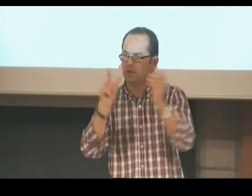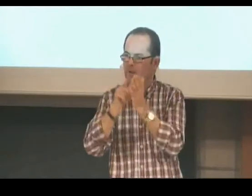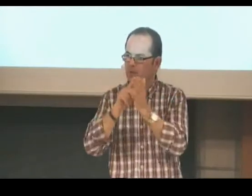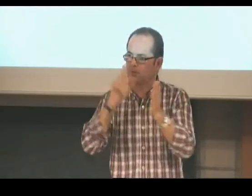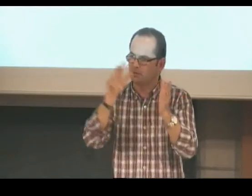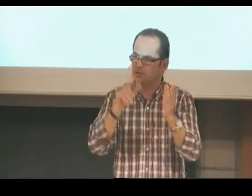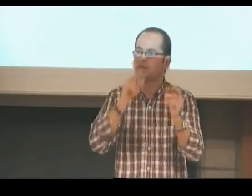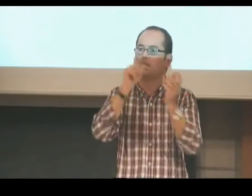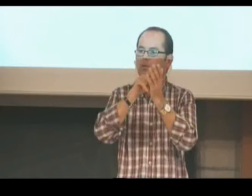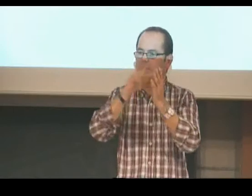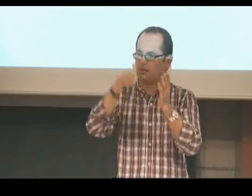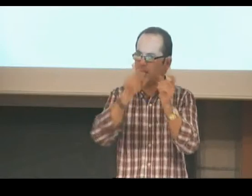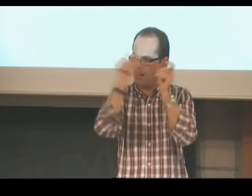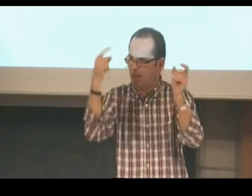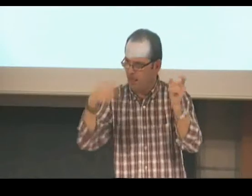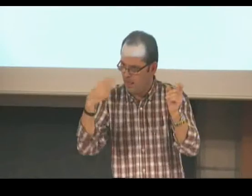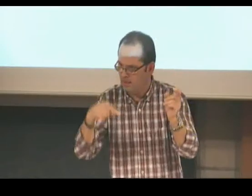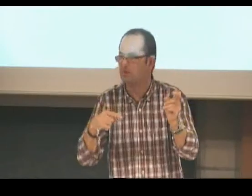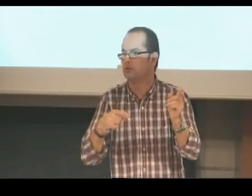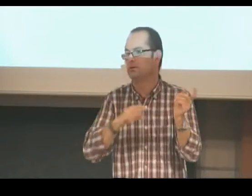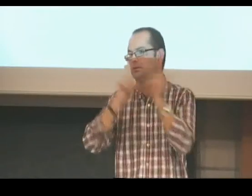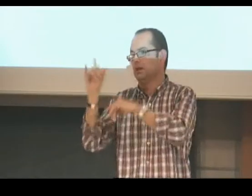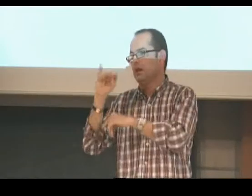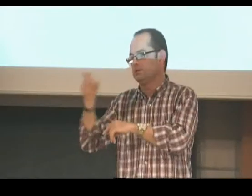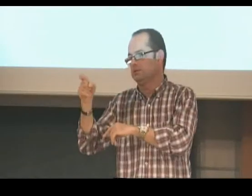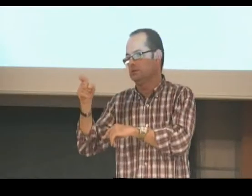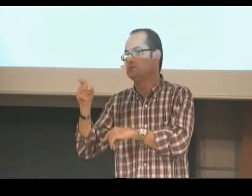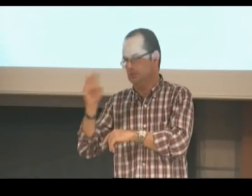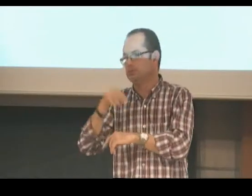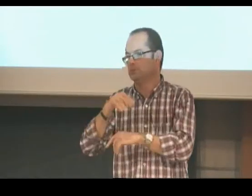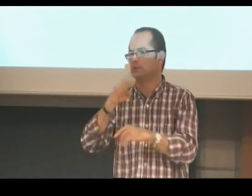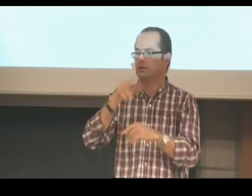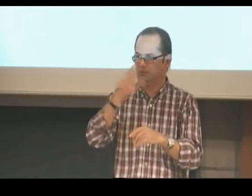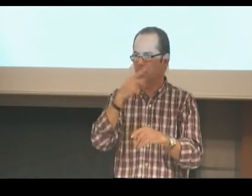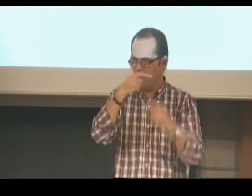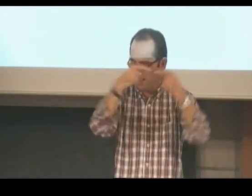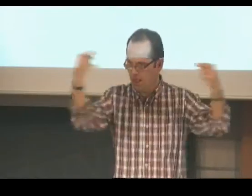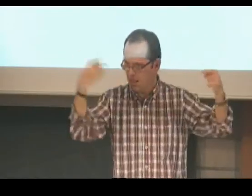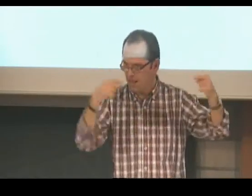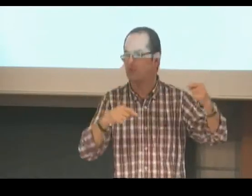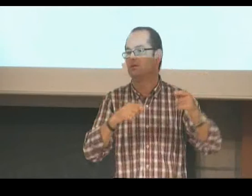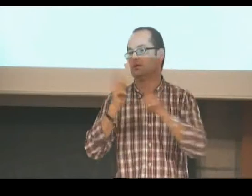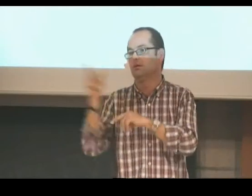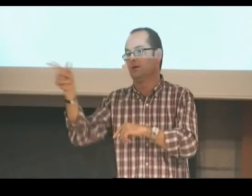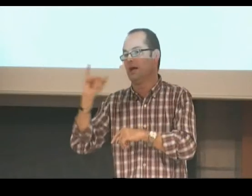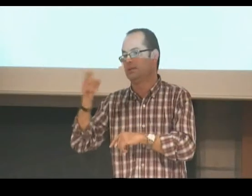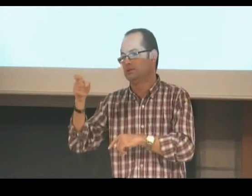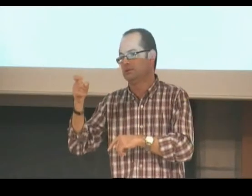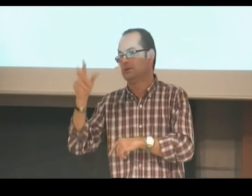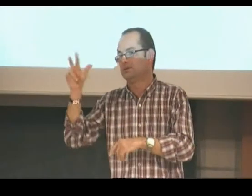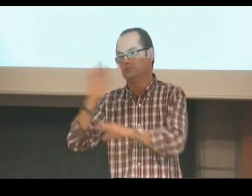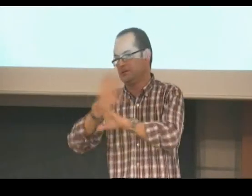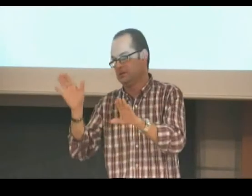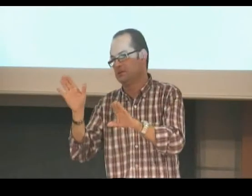aquesta ciutat i realment ens dona la possibilitat de treballar tant en llengua catalana com en llengua castellana